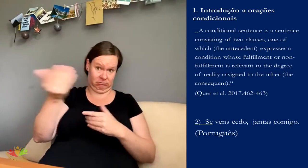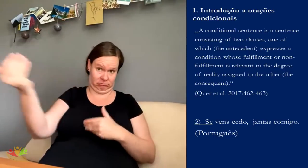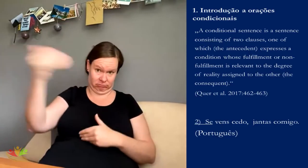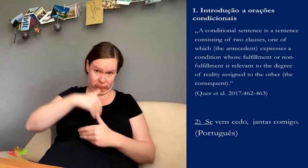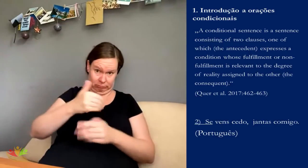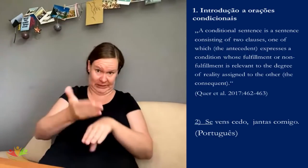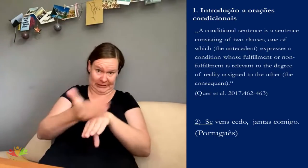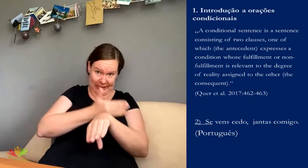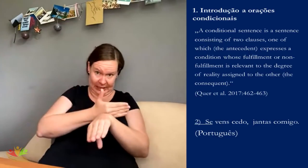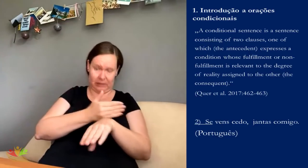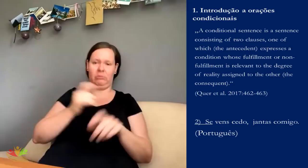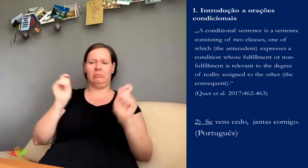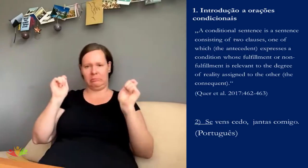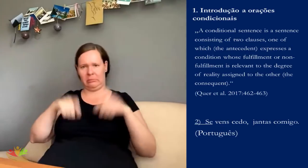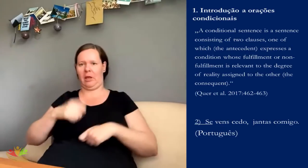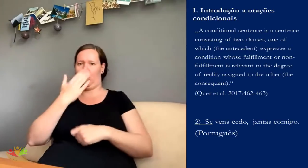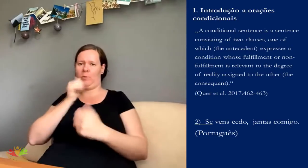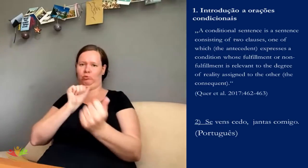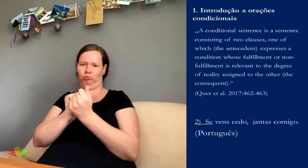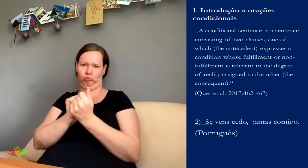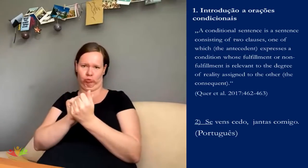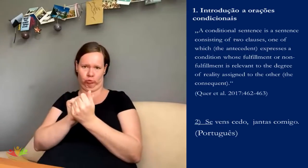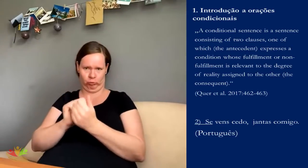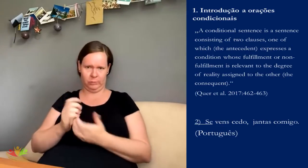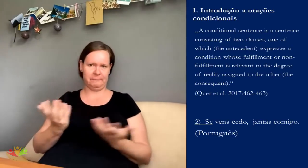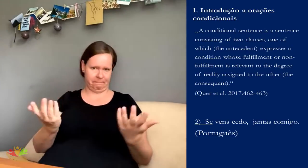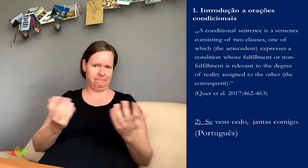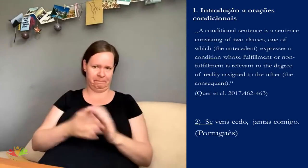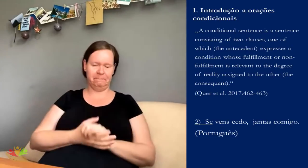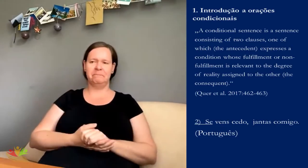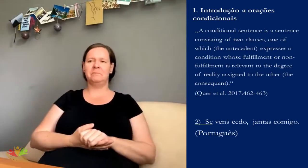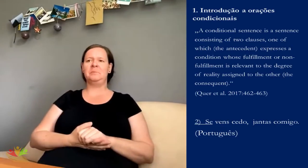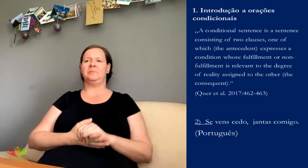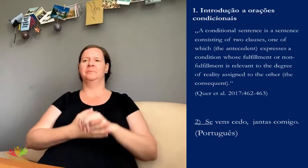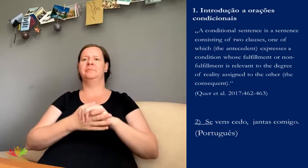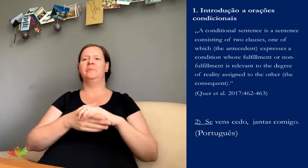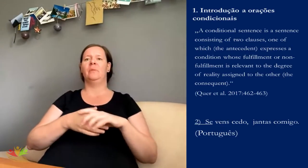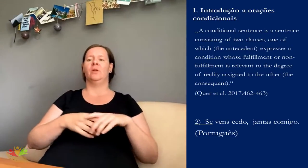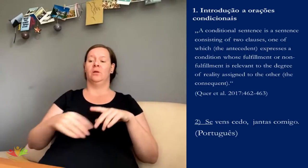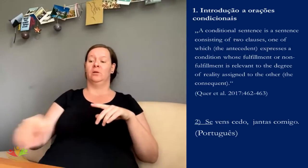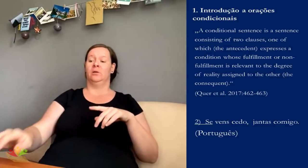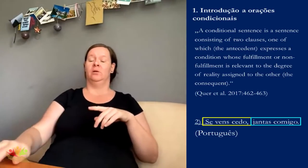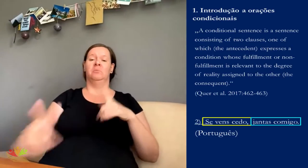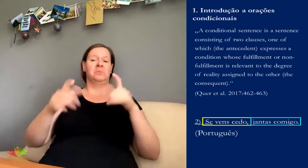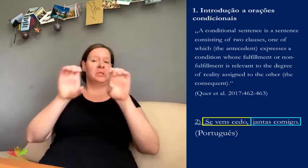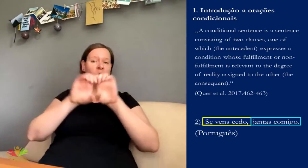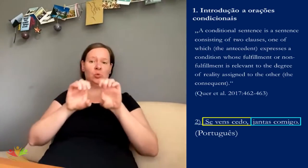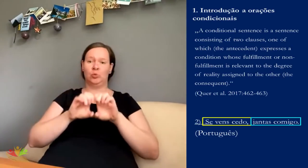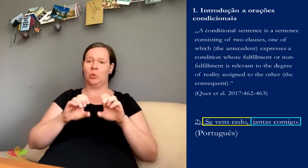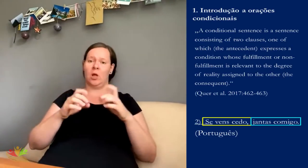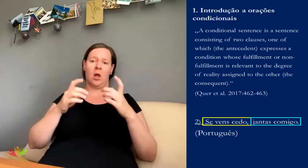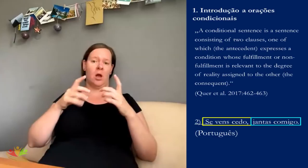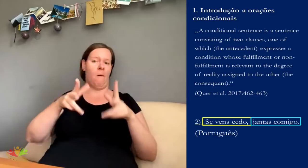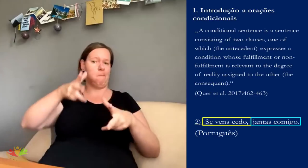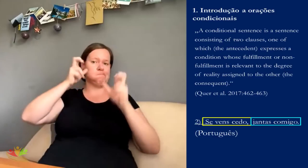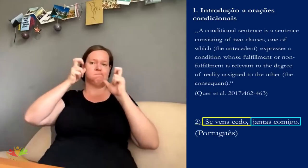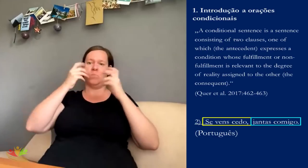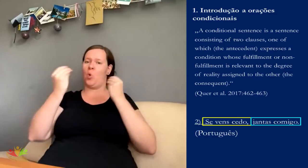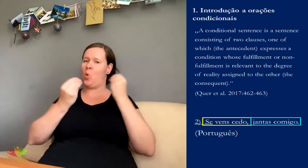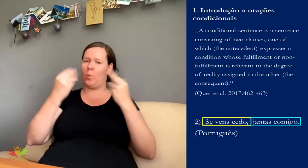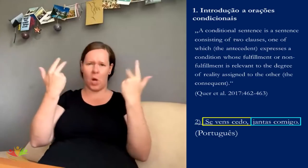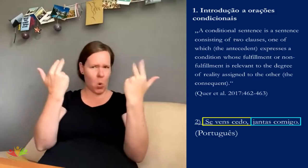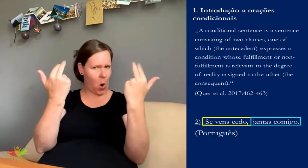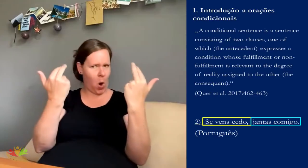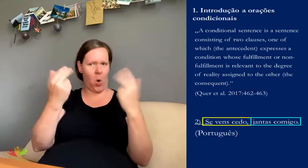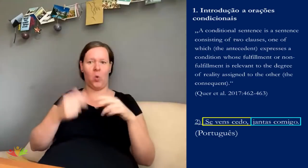em português. Então, quando uma pessoa ouvinte escuta a palavra se, que introduz uma oração condicional, ela imediatamente